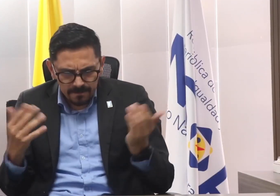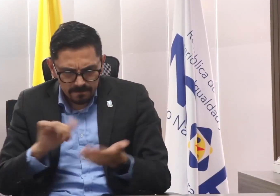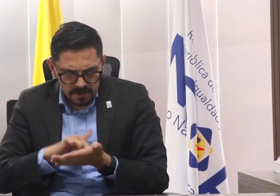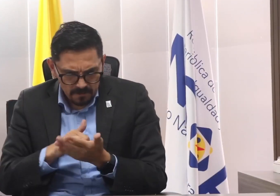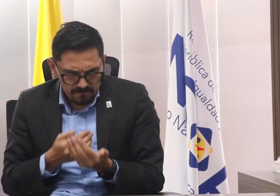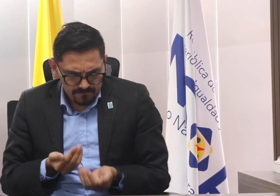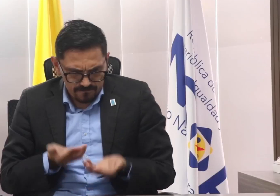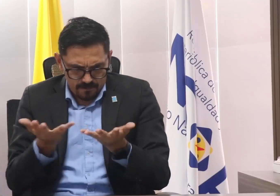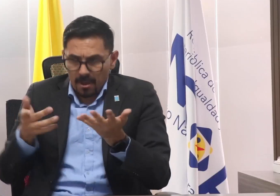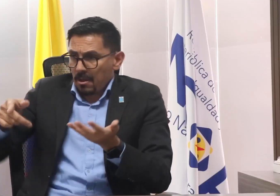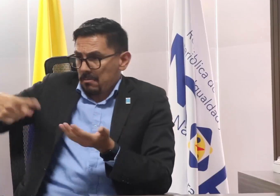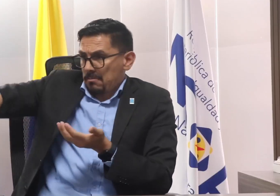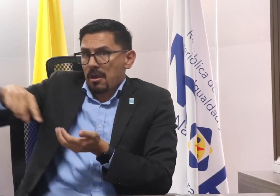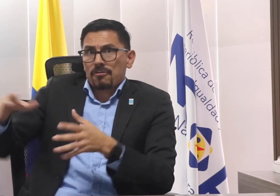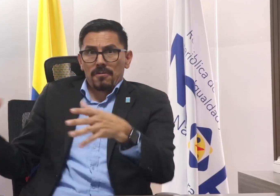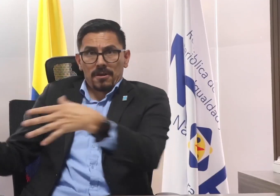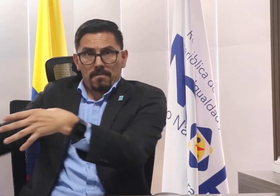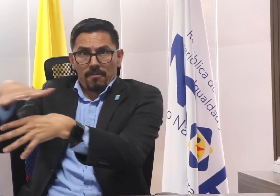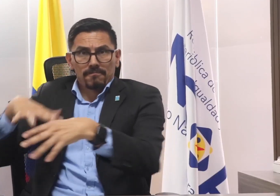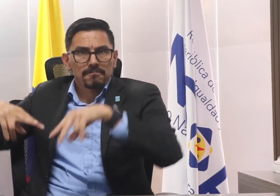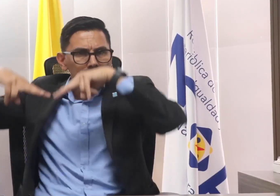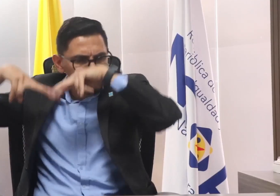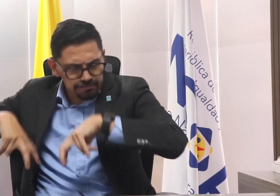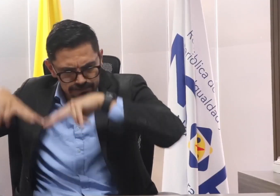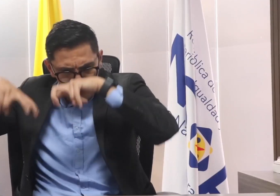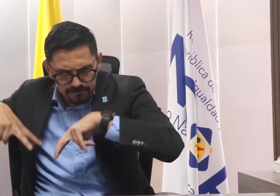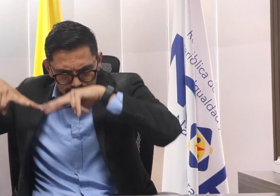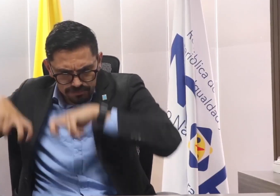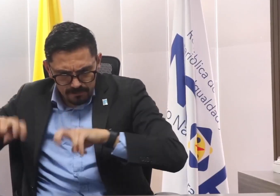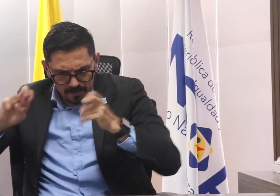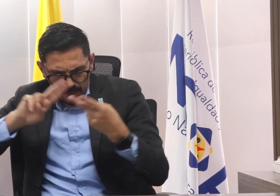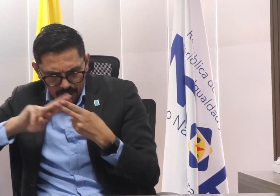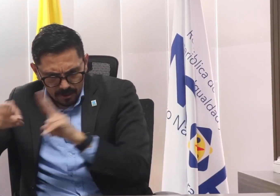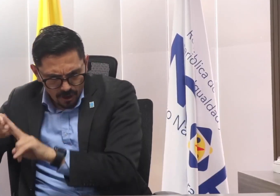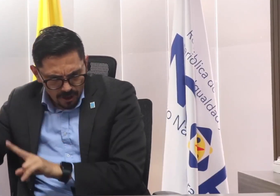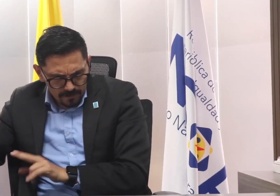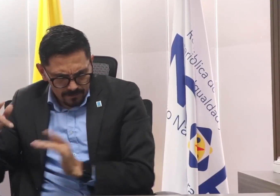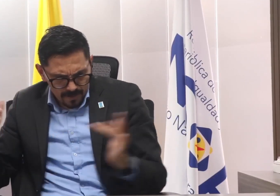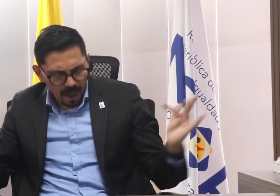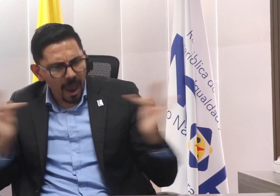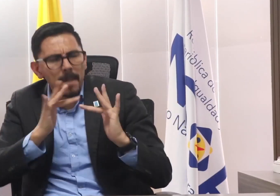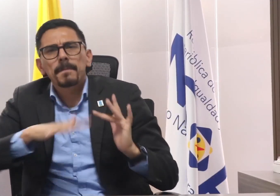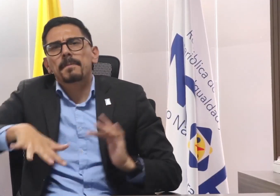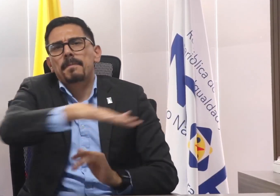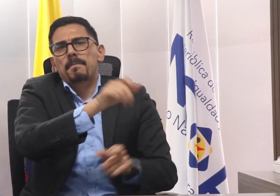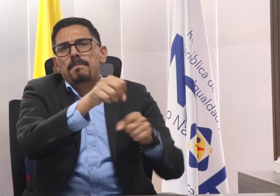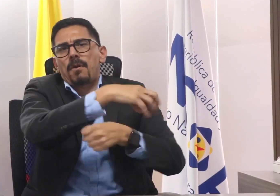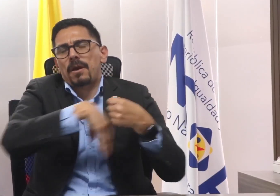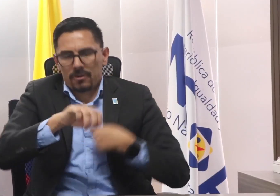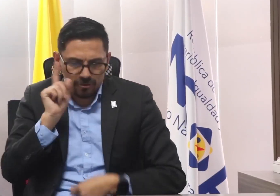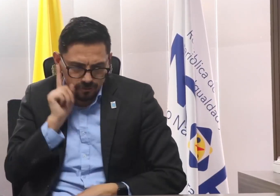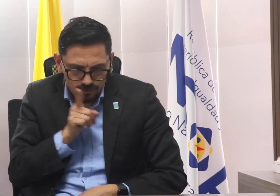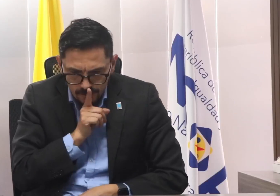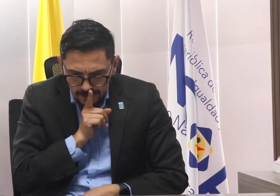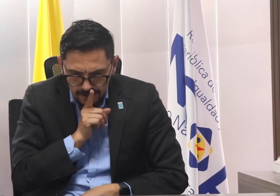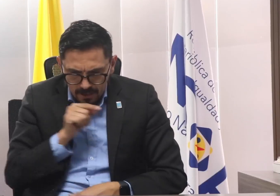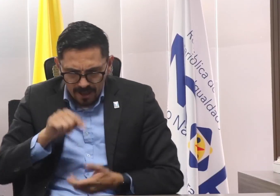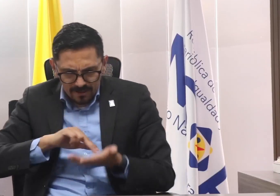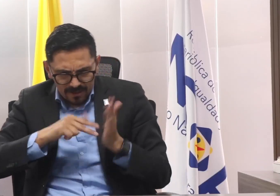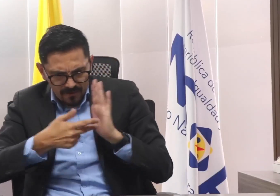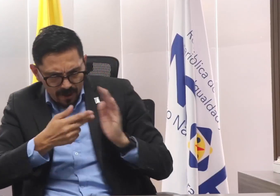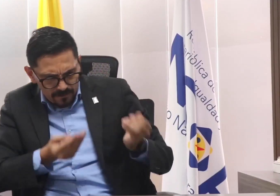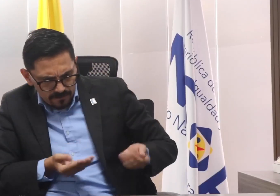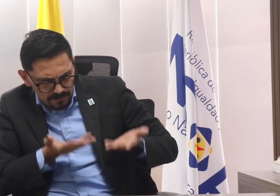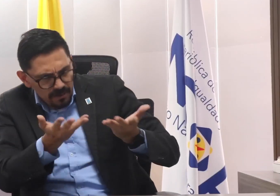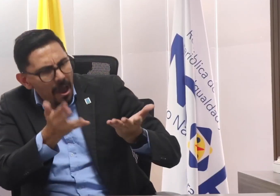sorda. A partir de las trayectorias de pensamiento, las transformaciones del conocimiento y las posturas filosóficas